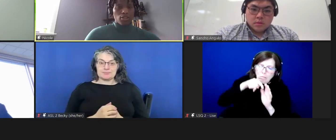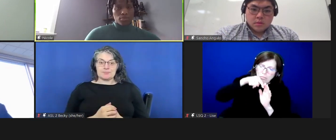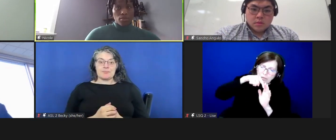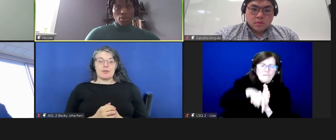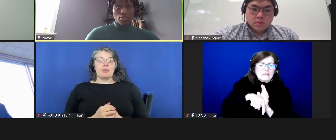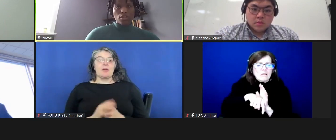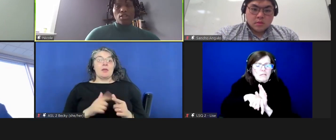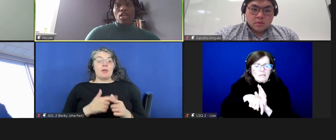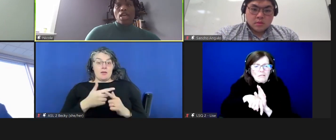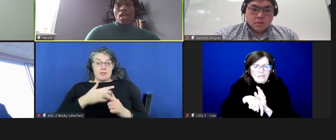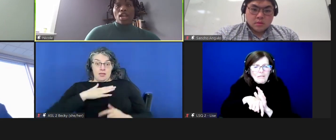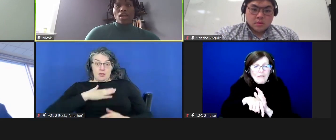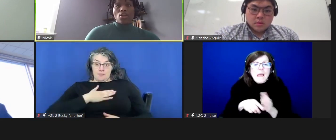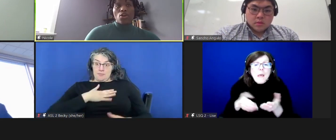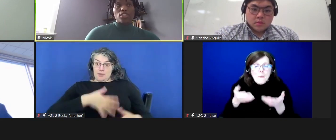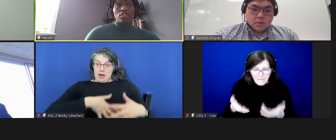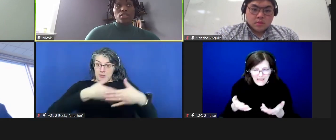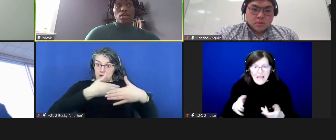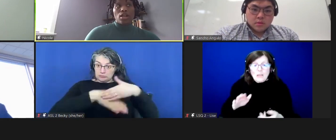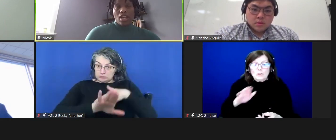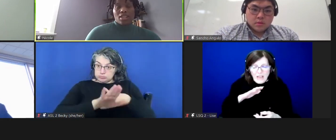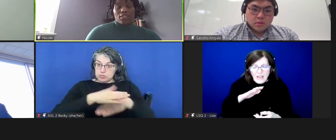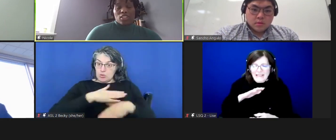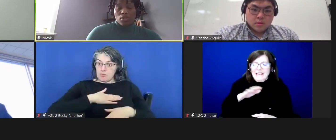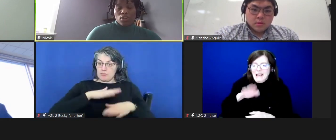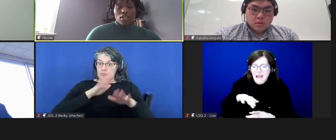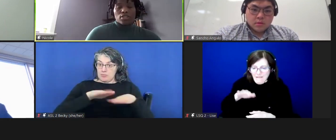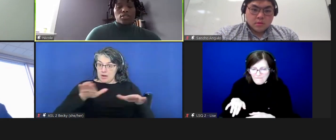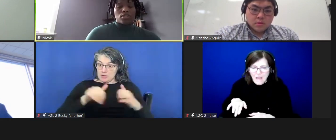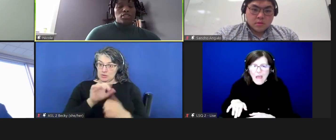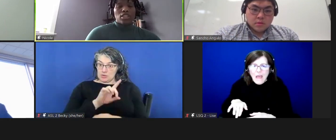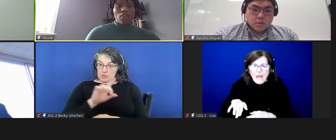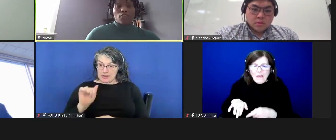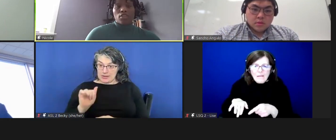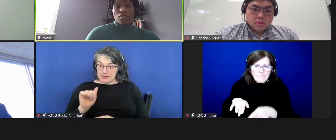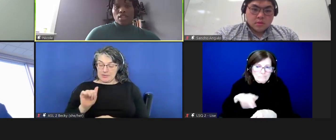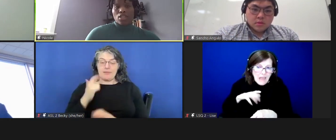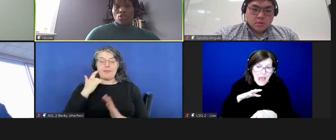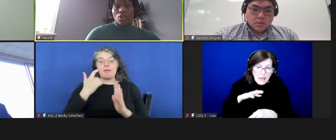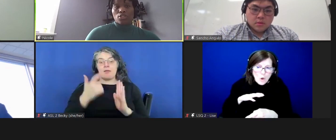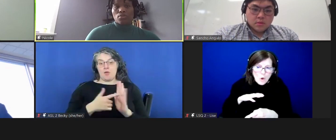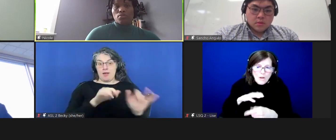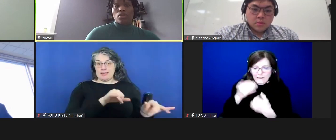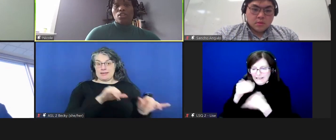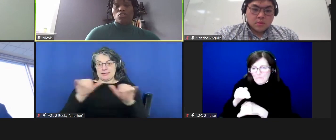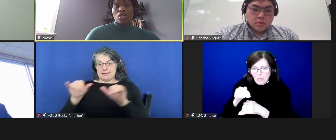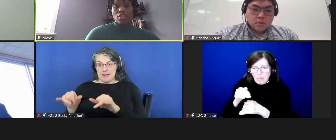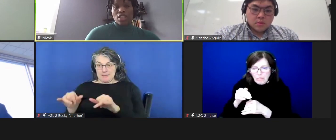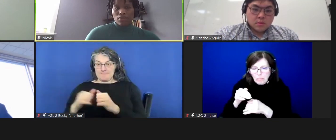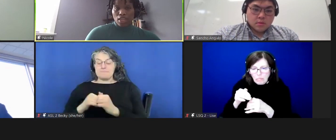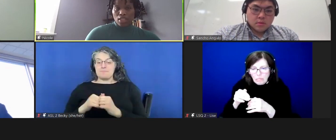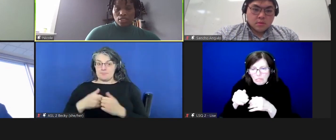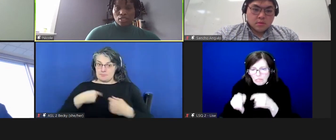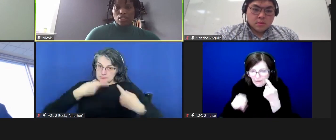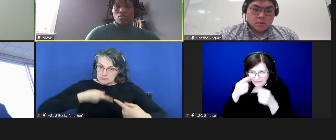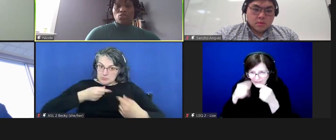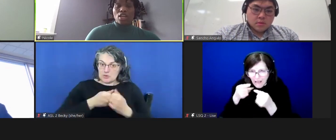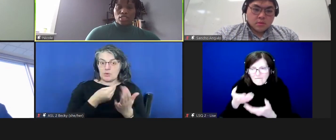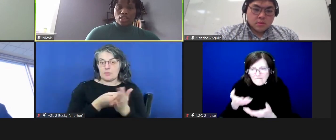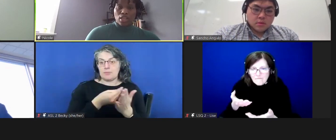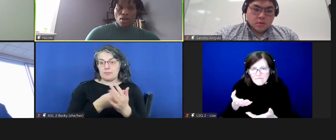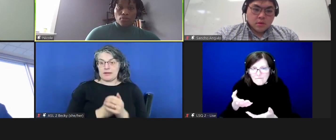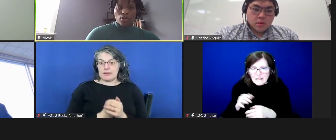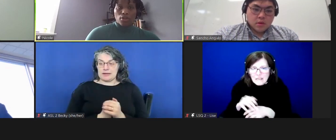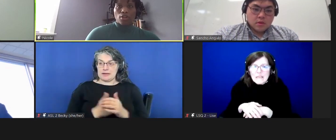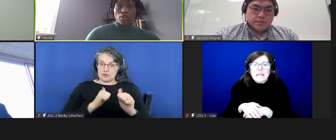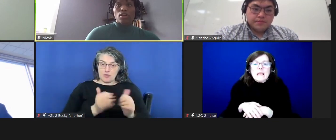maintenant que j'ai mon propre enfant avec des incapacités graves, et j'ai eu